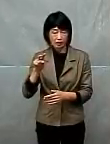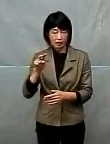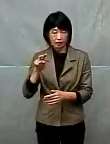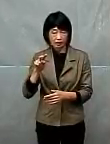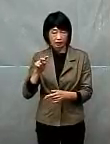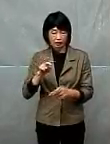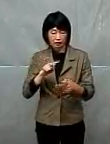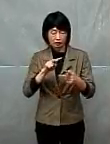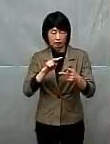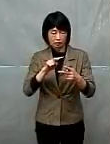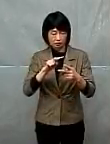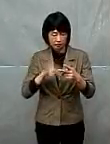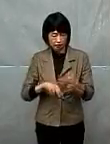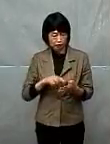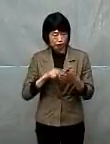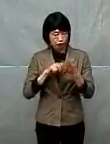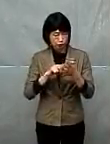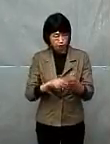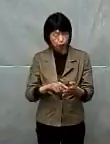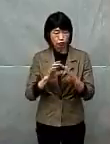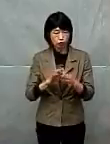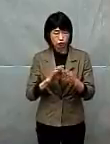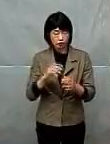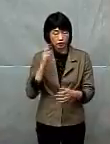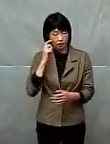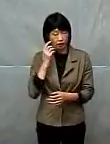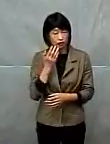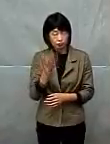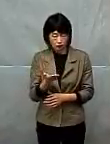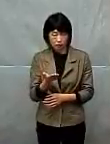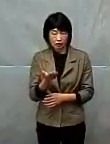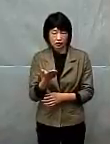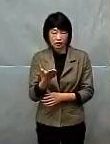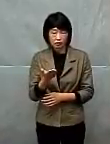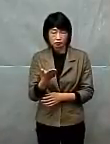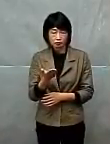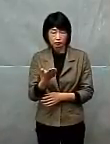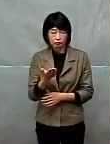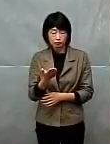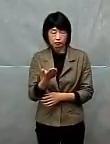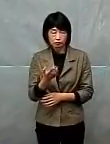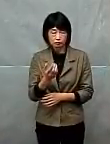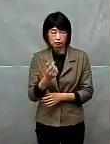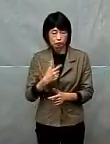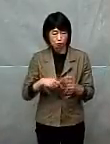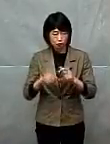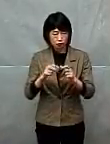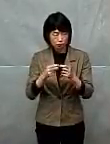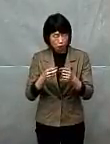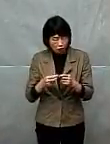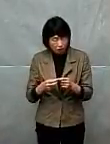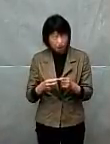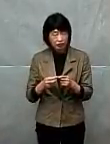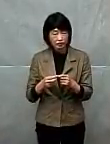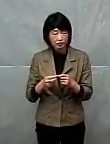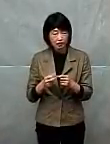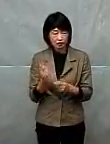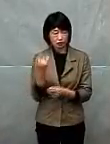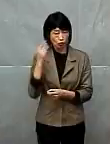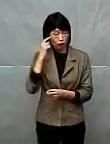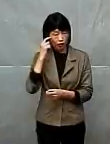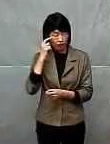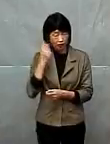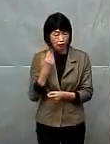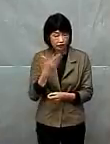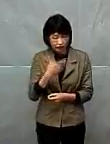上の責任の追及の仕方をどう考えるのか、そのもう少しちょっと具体的にその流れを教えていただければとお考えようと